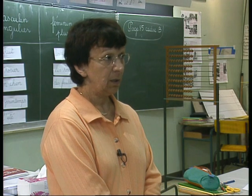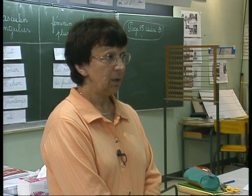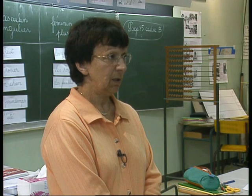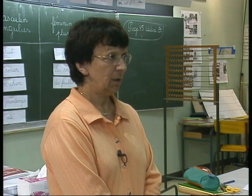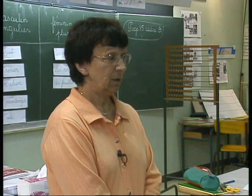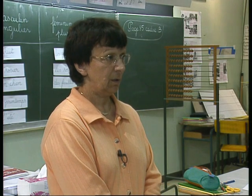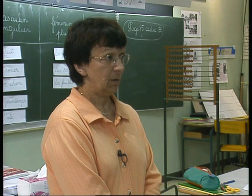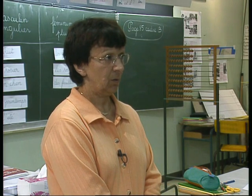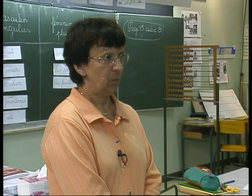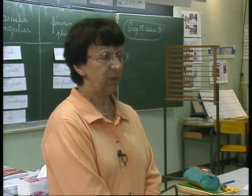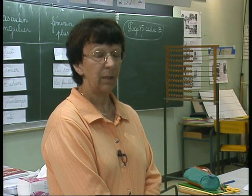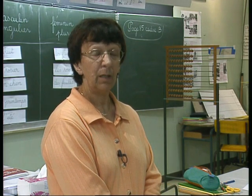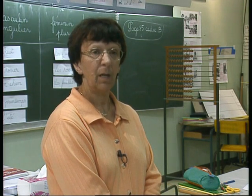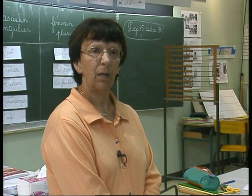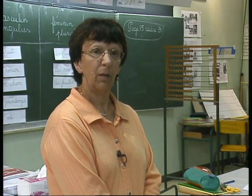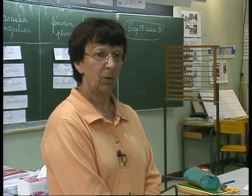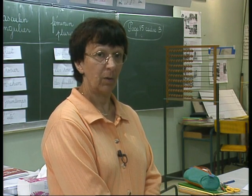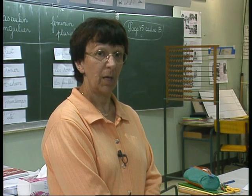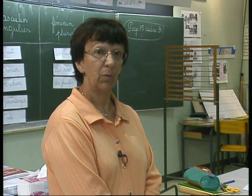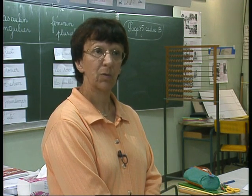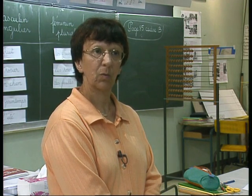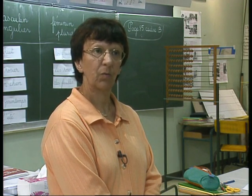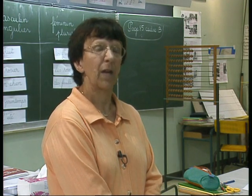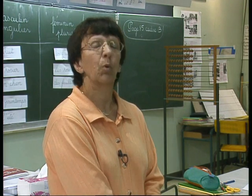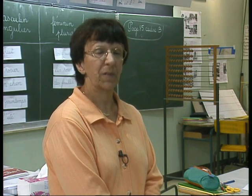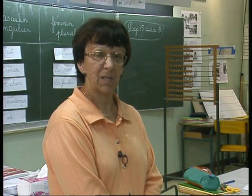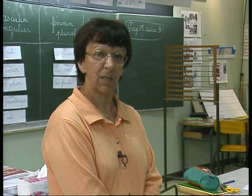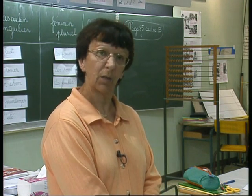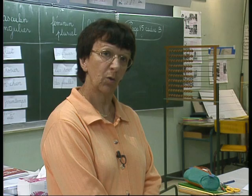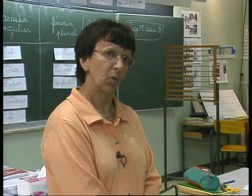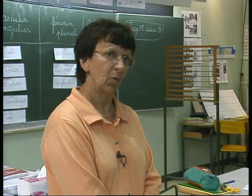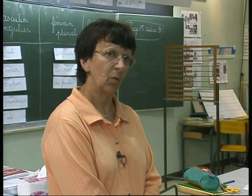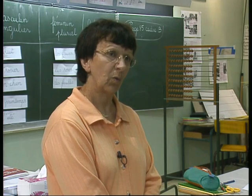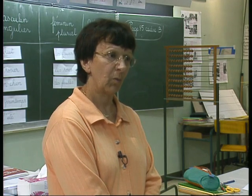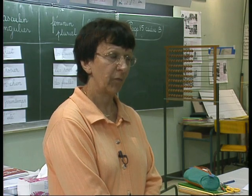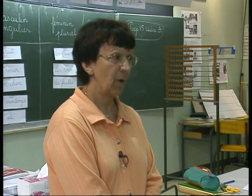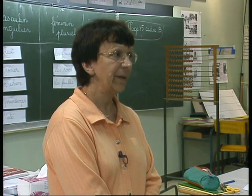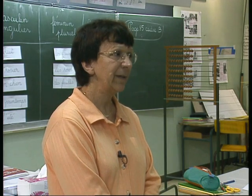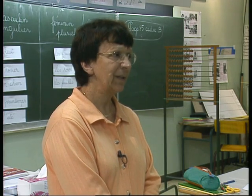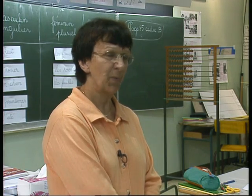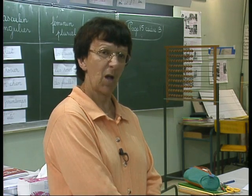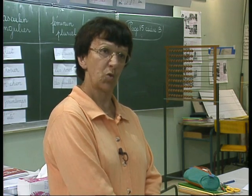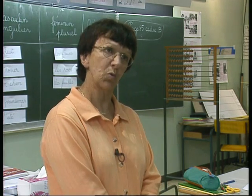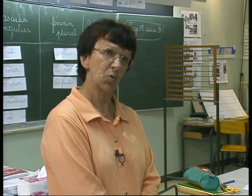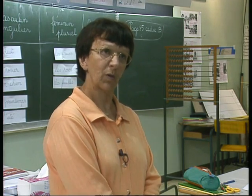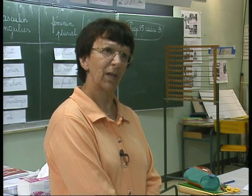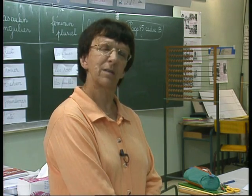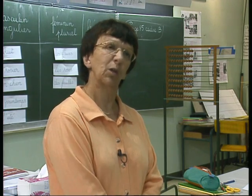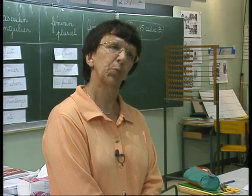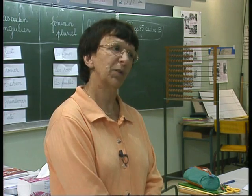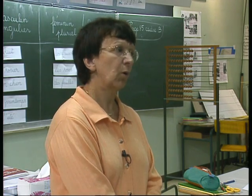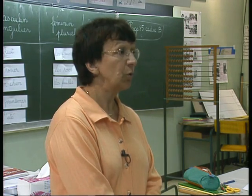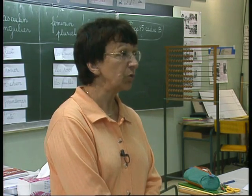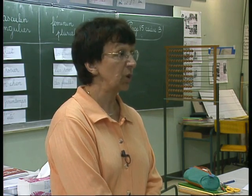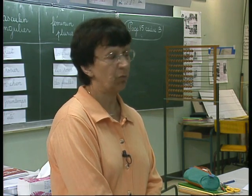et en début d'année, elles m'ont précisé que, ma foi, elles n'étaient pas juges, qu'elles